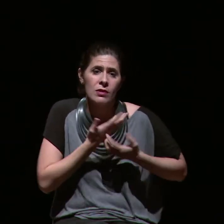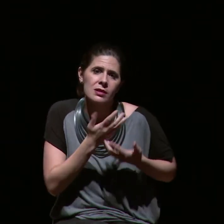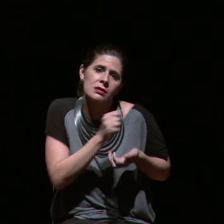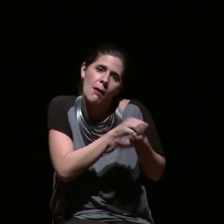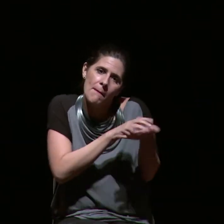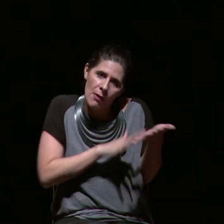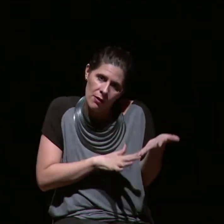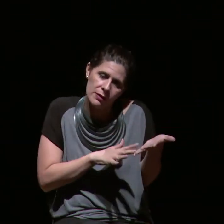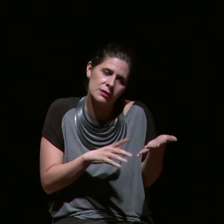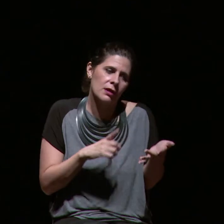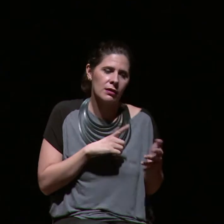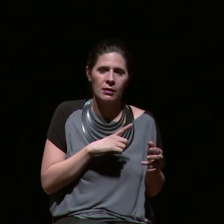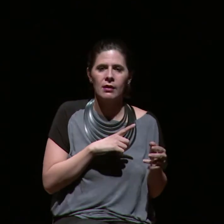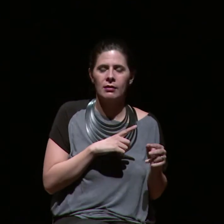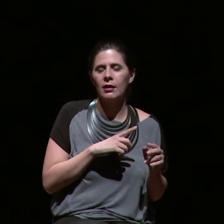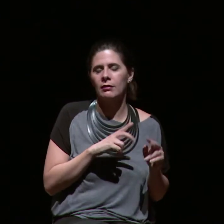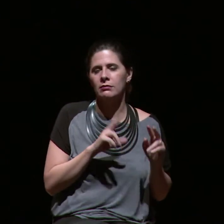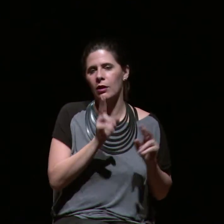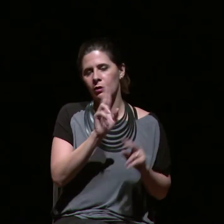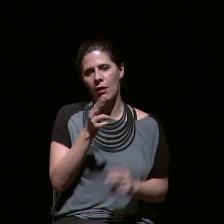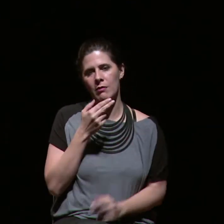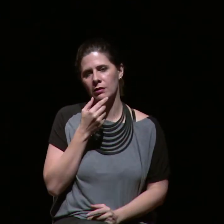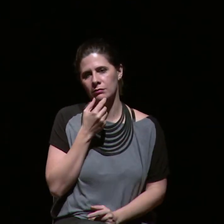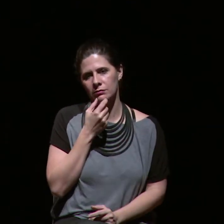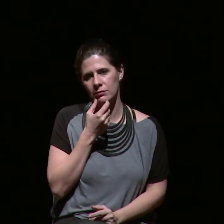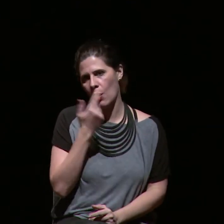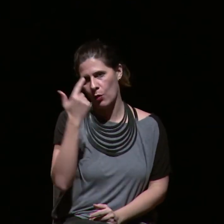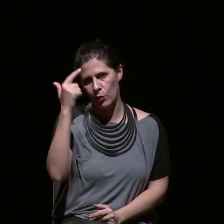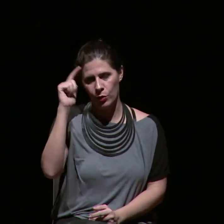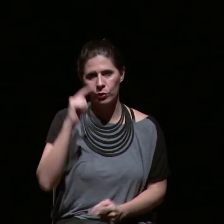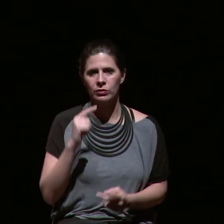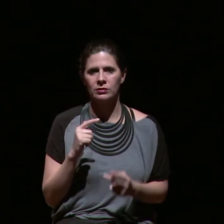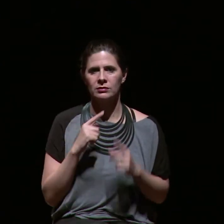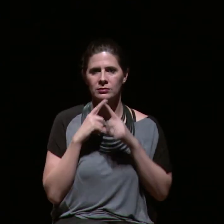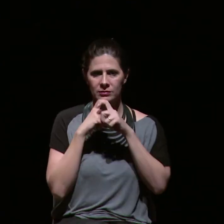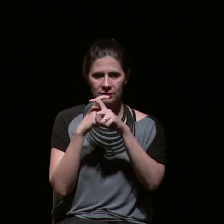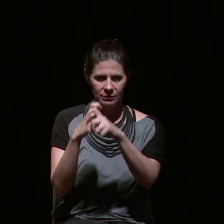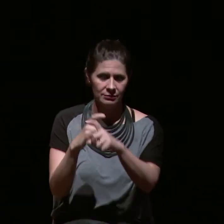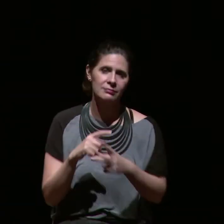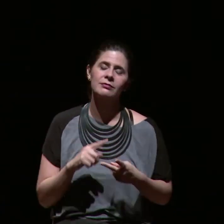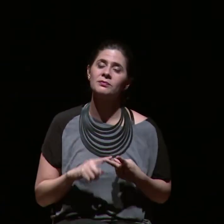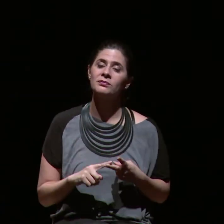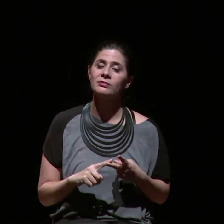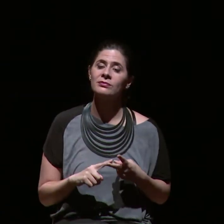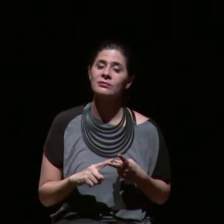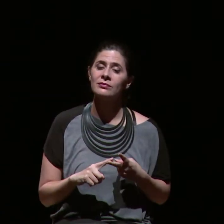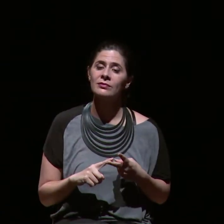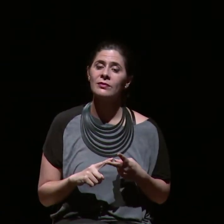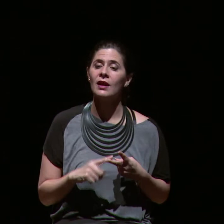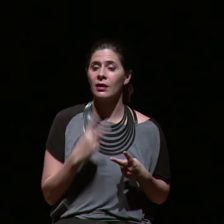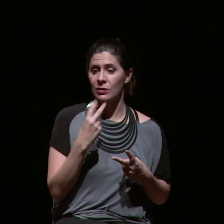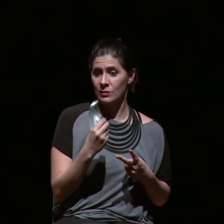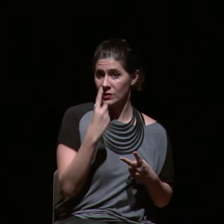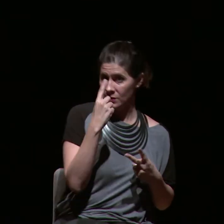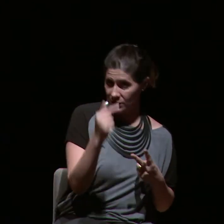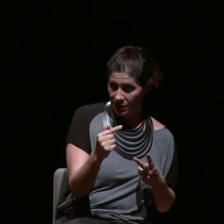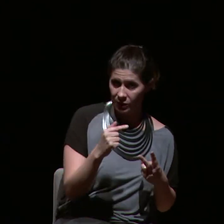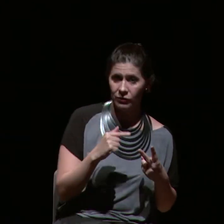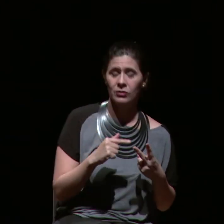Delectio Fornicationis, publicado em 2017, She Said Yes, Smile, She Said No in Silence, em